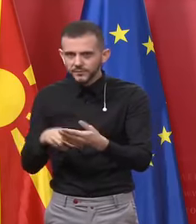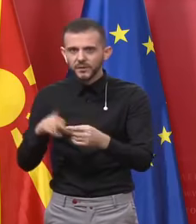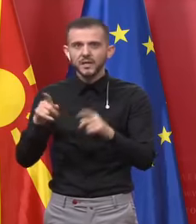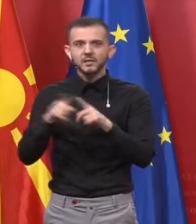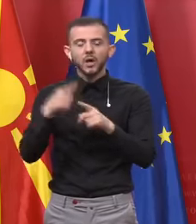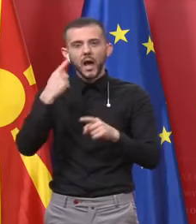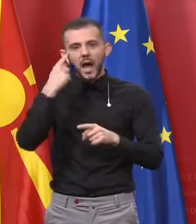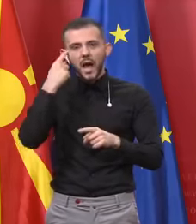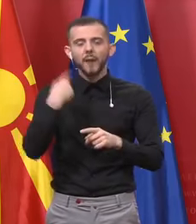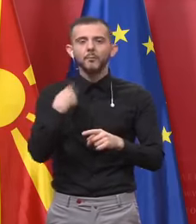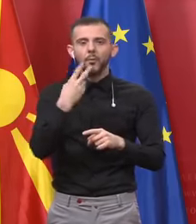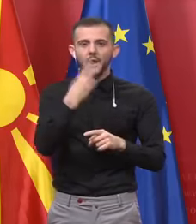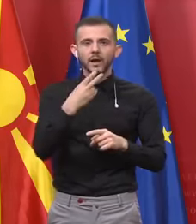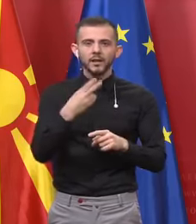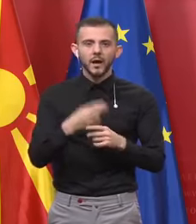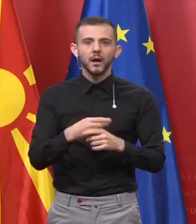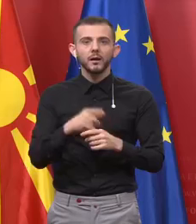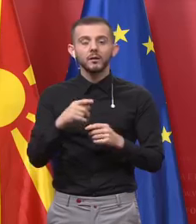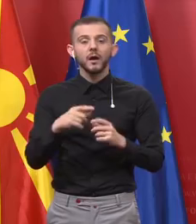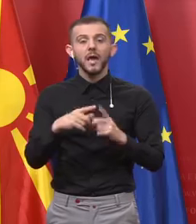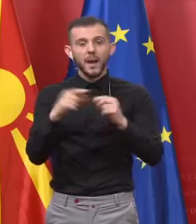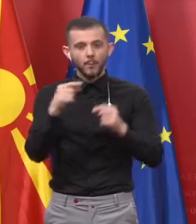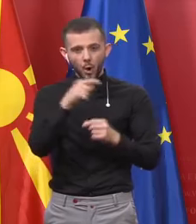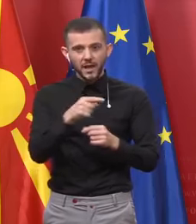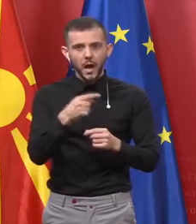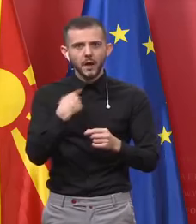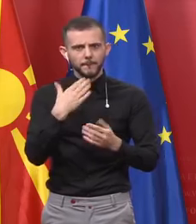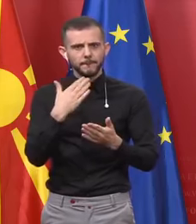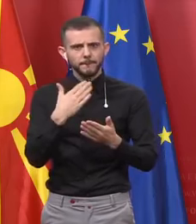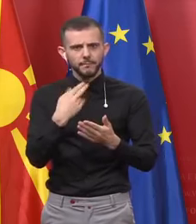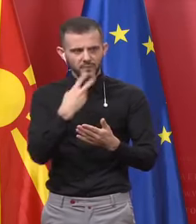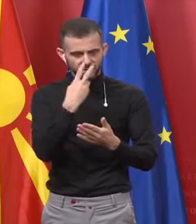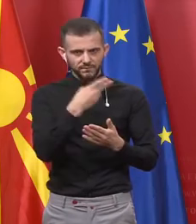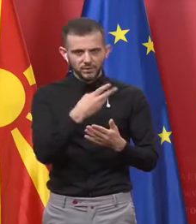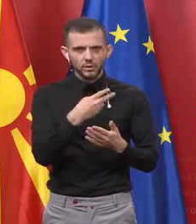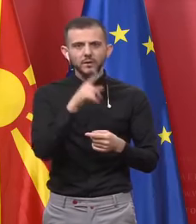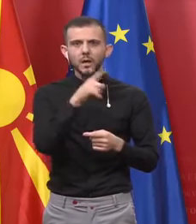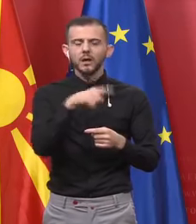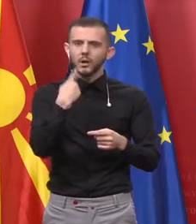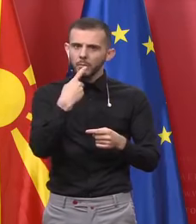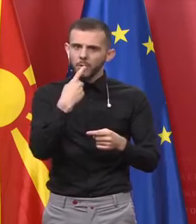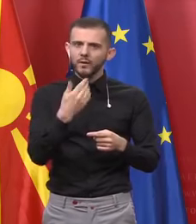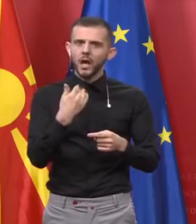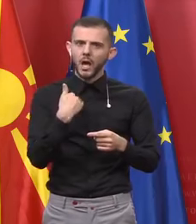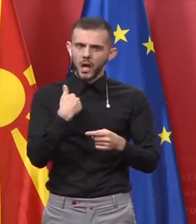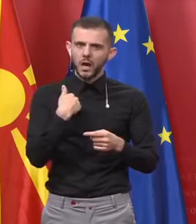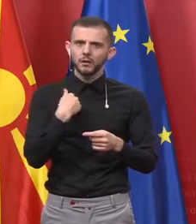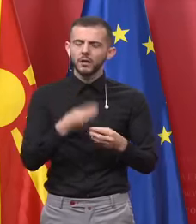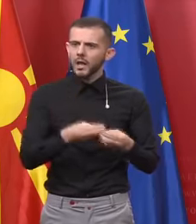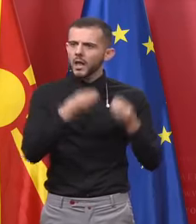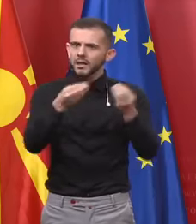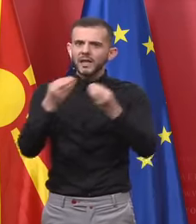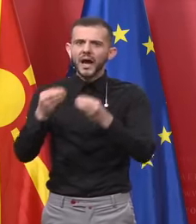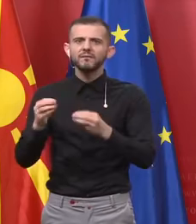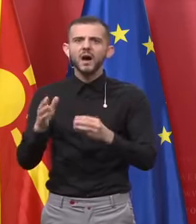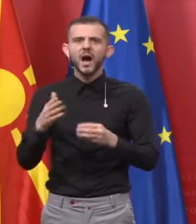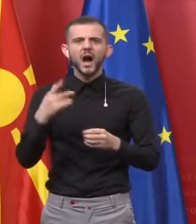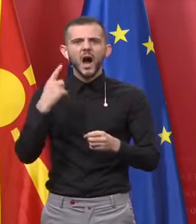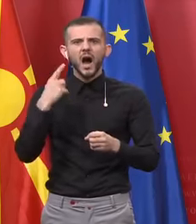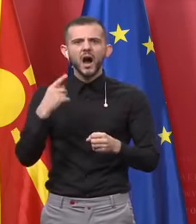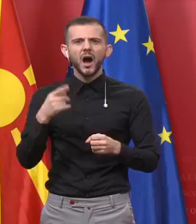до Јапонската амбасада, заради тоа што Јапонија најави дека ќе донира еден на форма на антивирусен